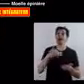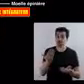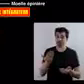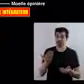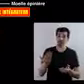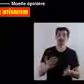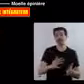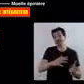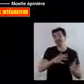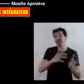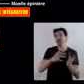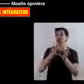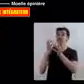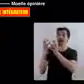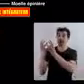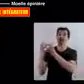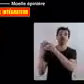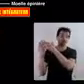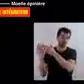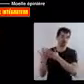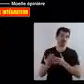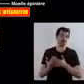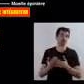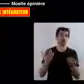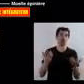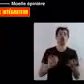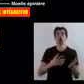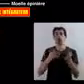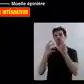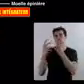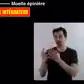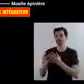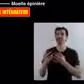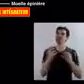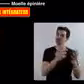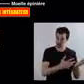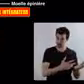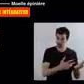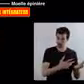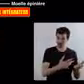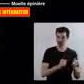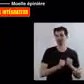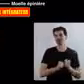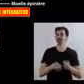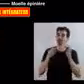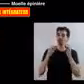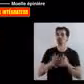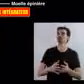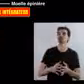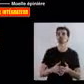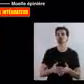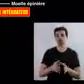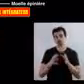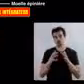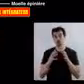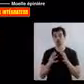sensorielle afférente, elle est émise par la moelle épinière, donc de votre droite vers votre gauche. Au